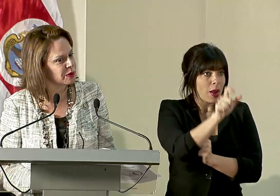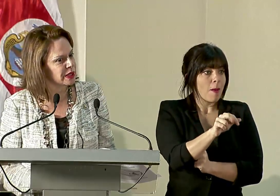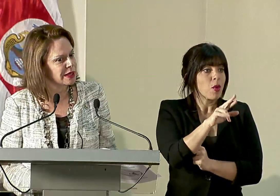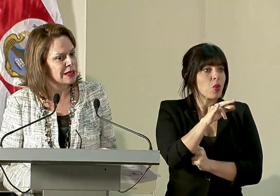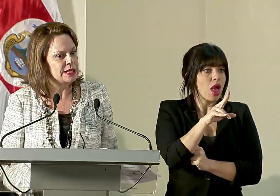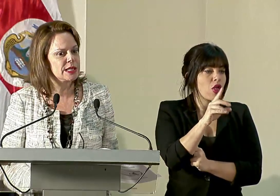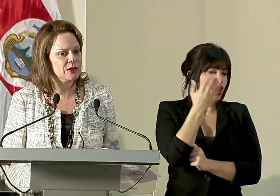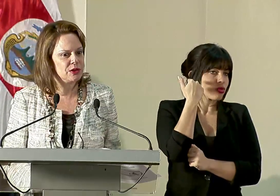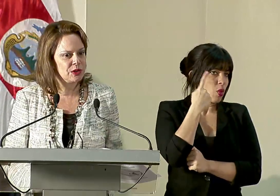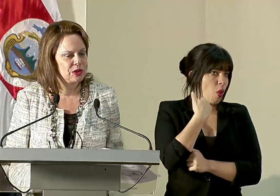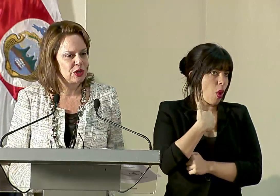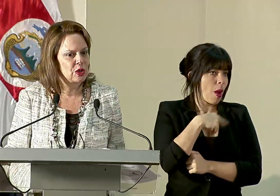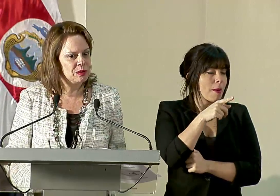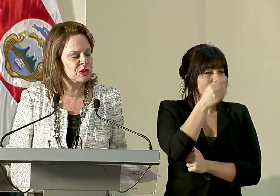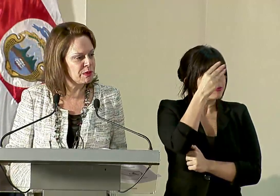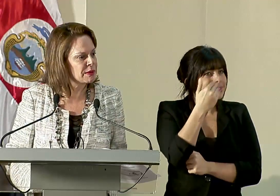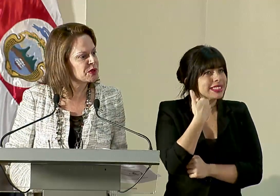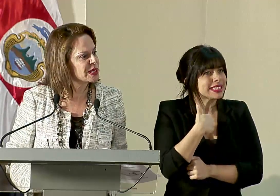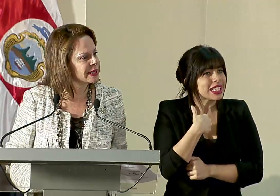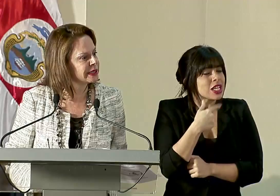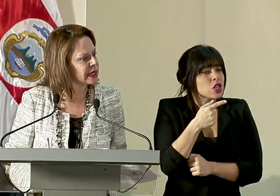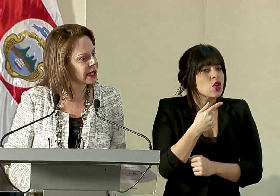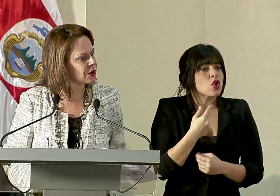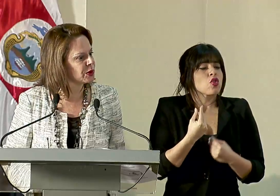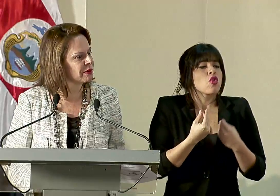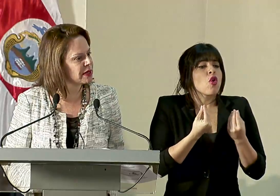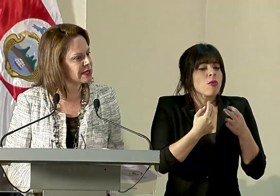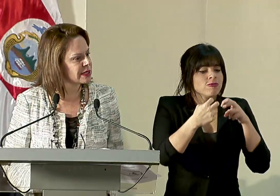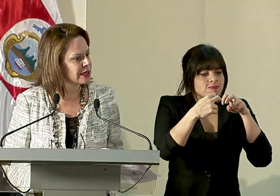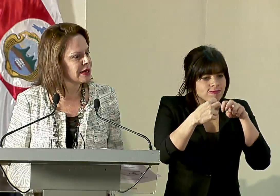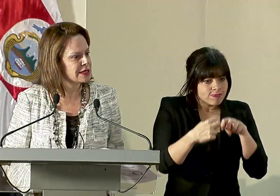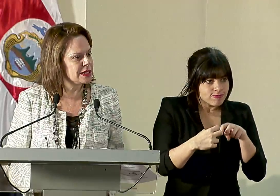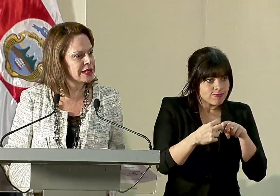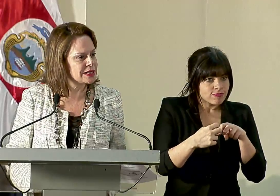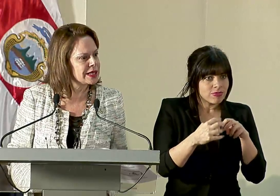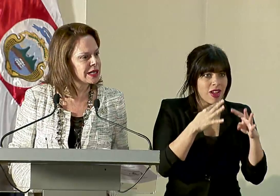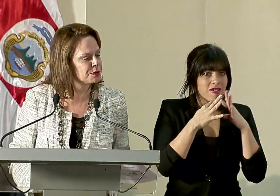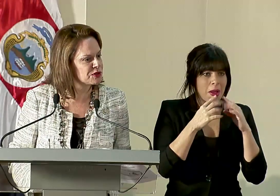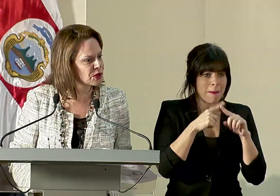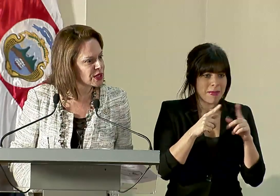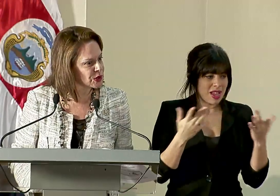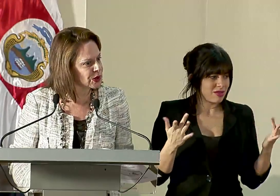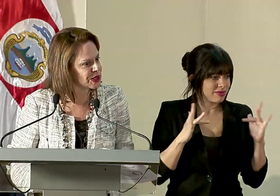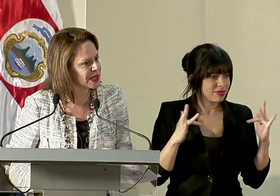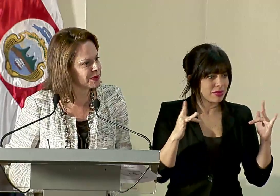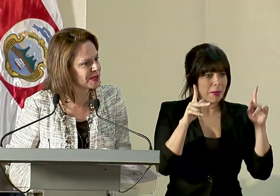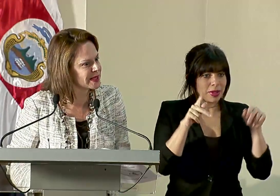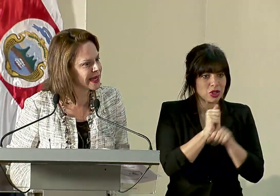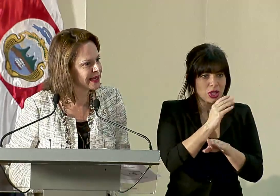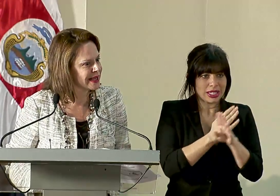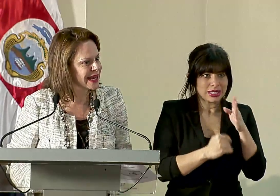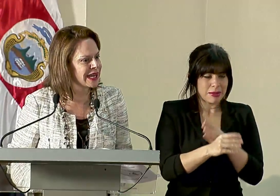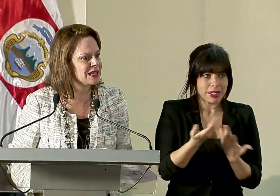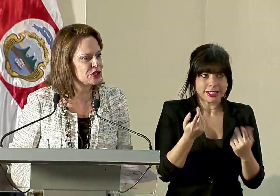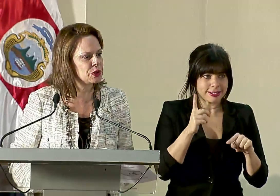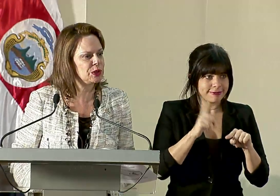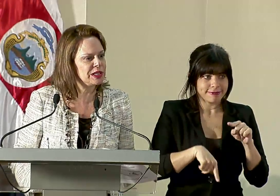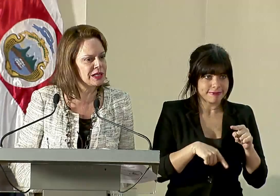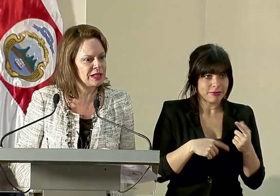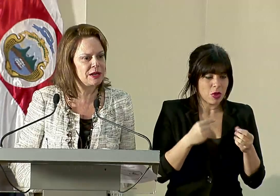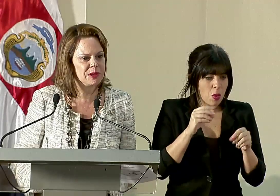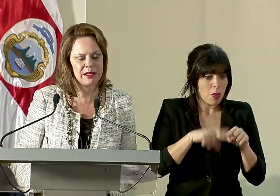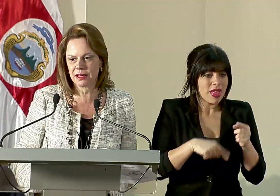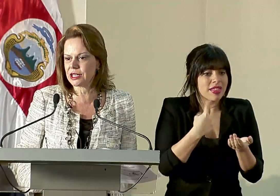era un hombre, señor, ¿cómo nos vamos a sentar a una mesa sin que estén las personas con discapacidad? A